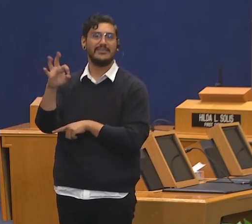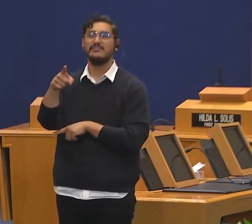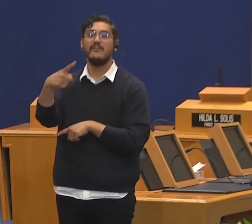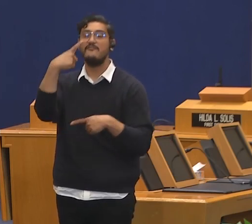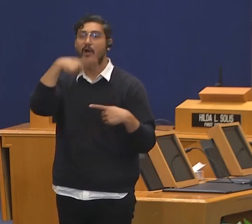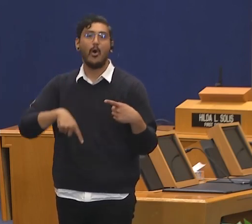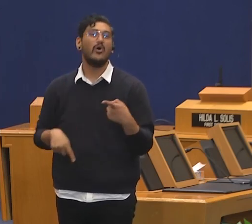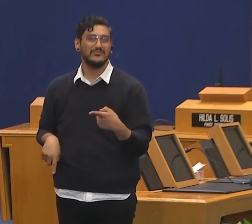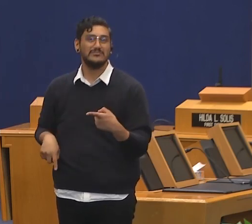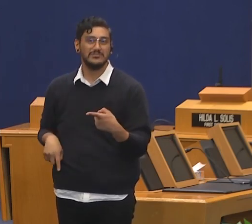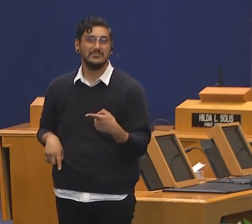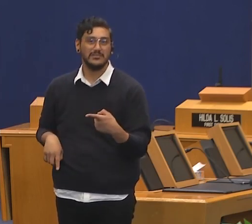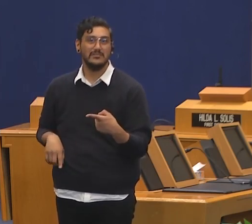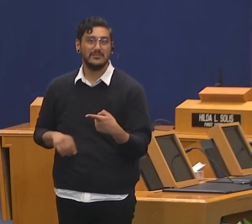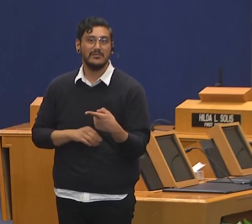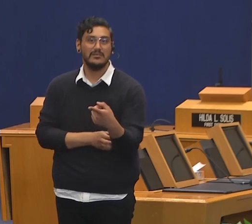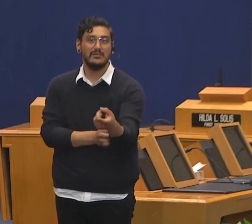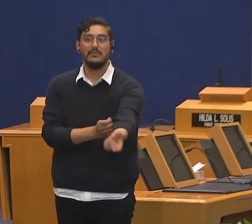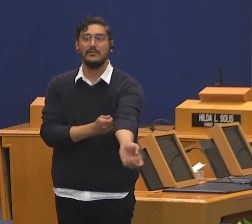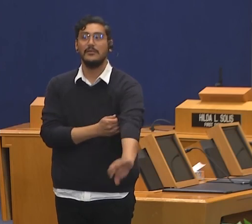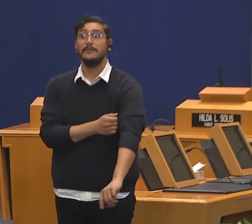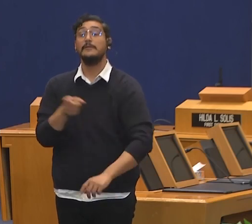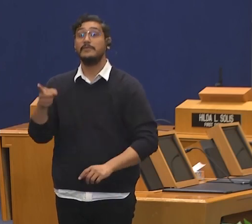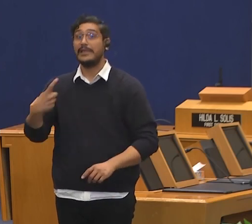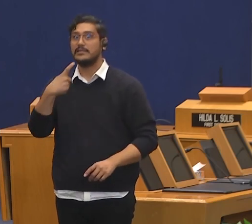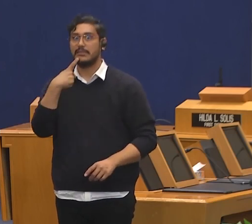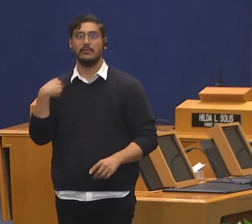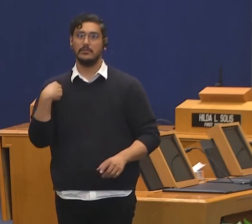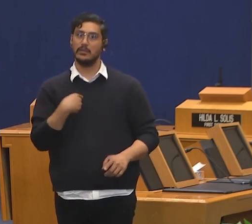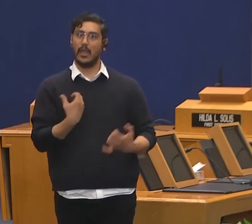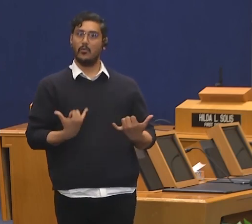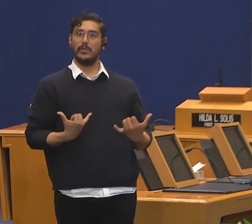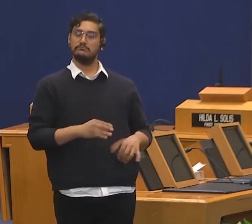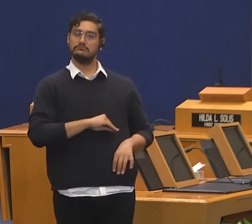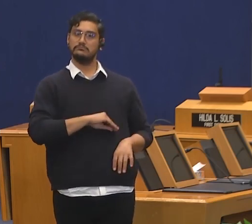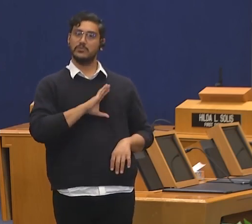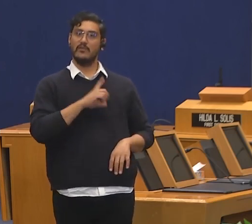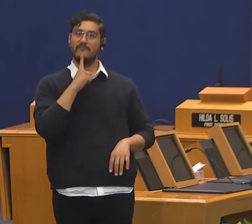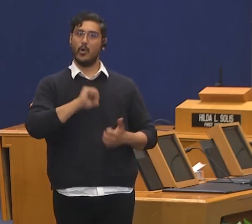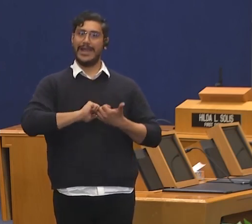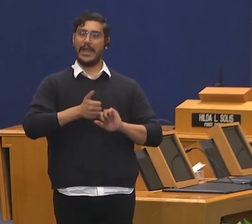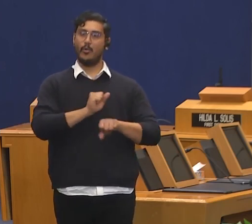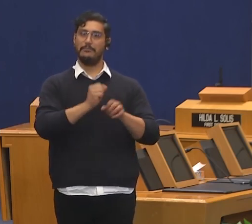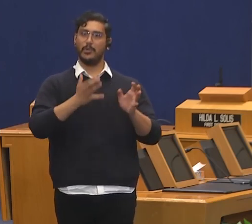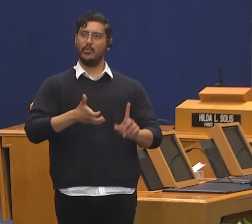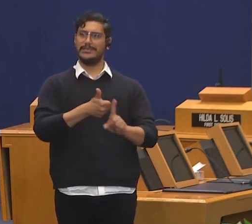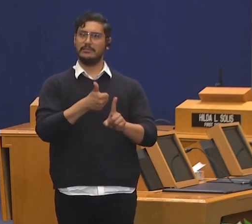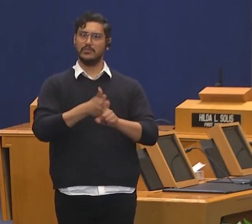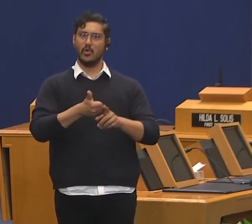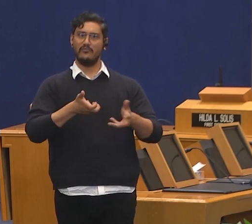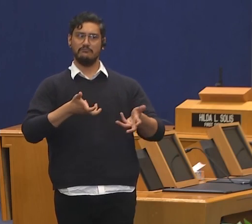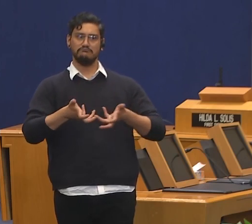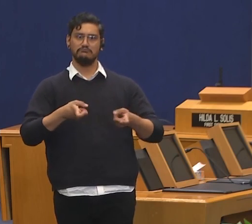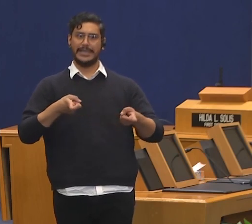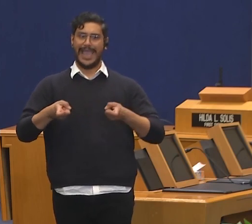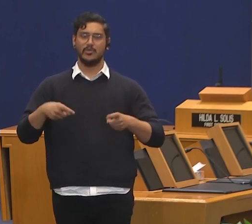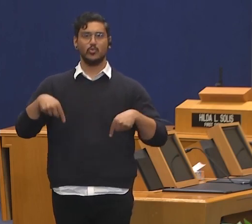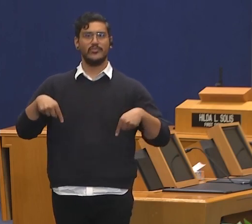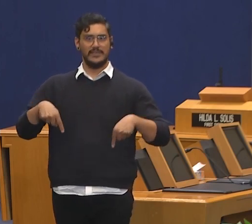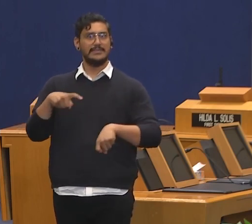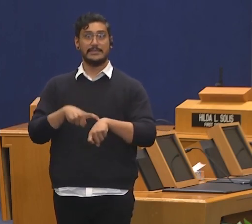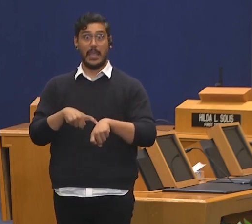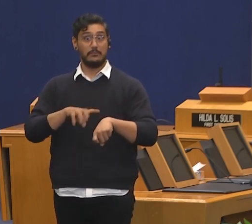fiscal añadió en su declaración que está orgullosa de cómo sus empleados han respondido en estos tiempos nunca antes